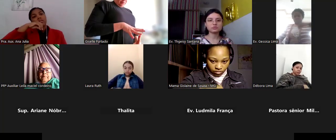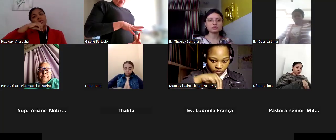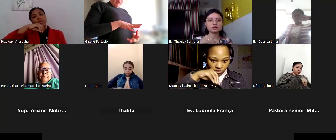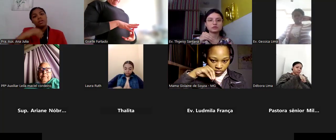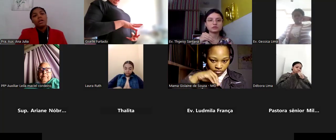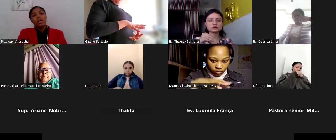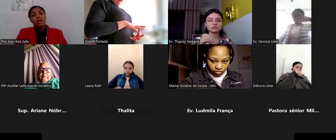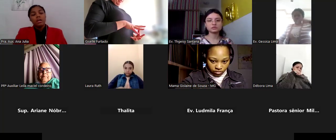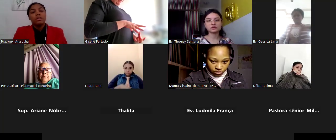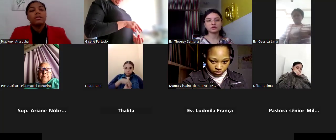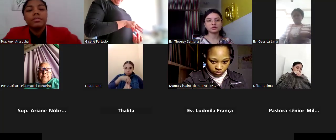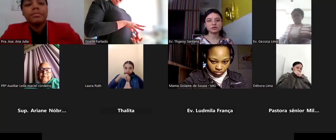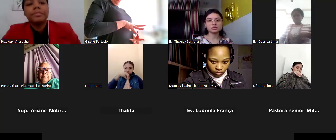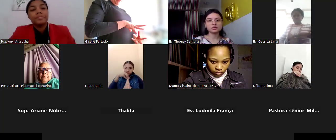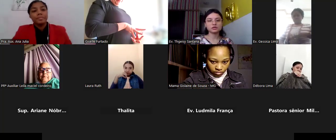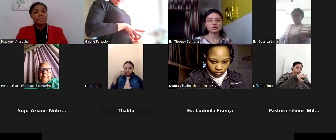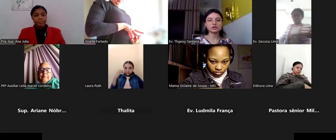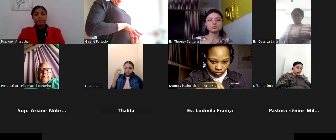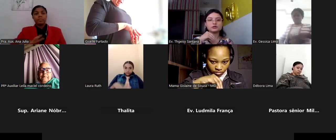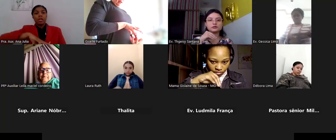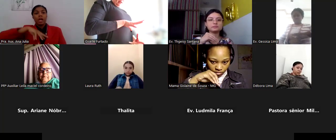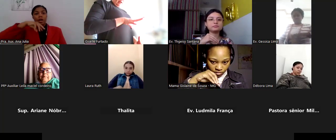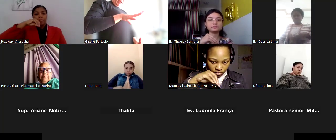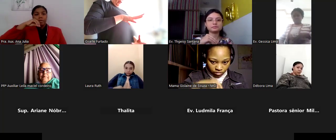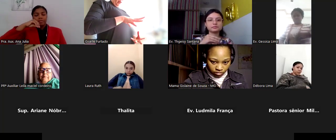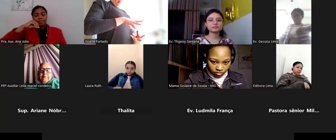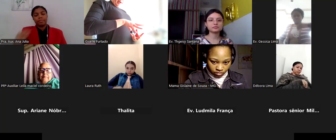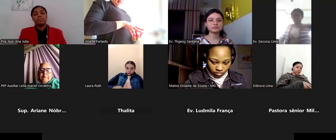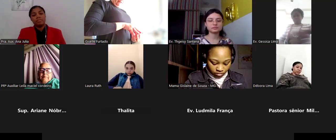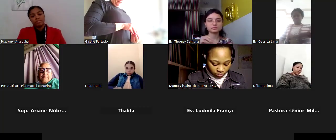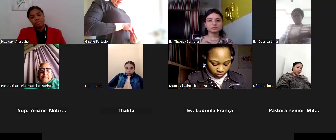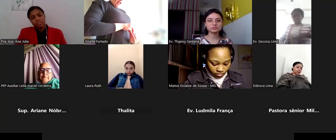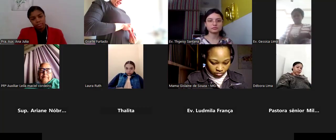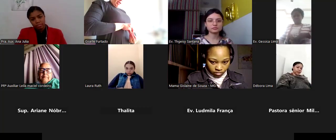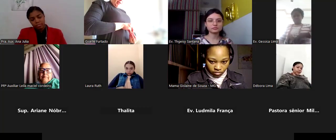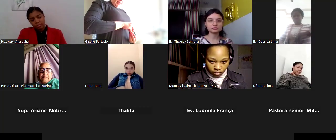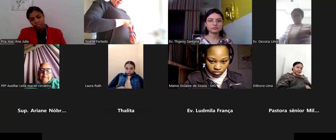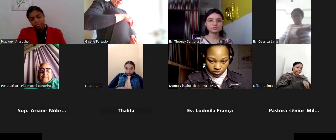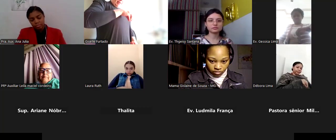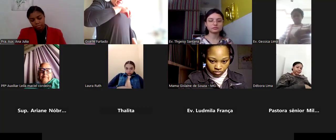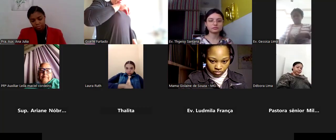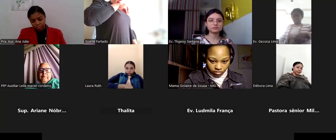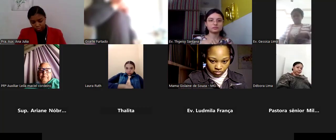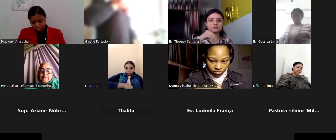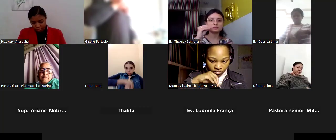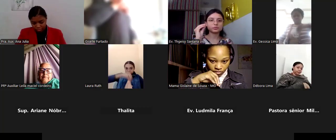Bem na frente da barriga, alma. Vem com a mão aberta, fecha e uma para baixo, outra para